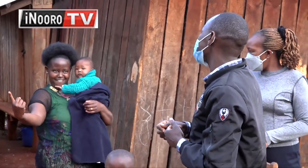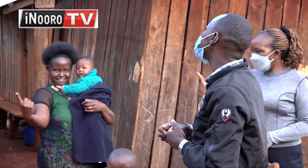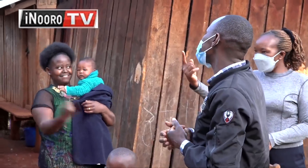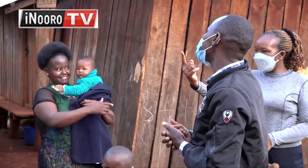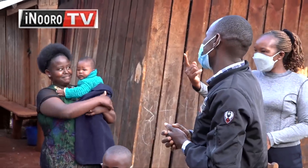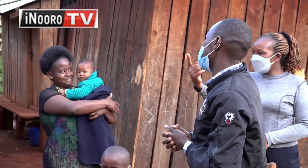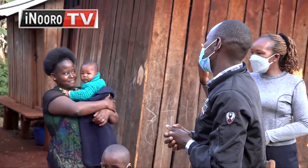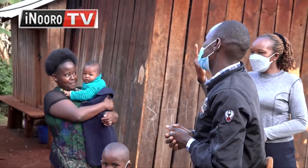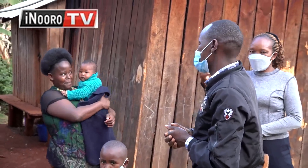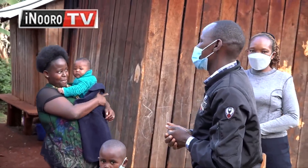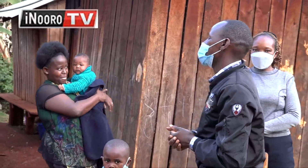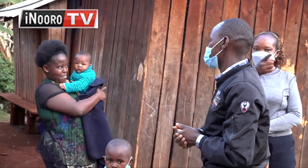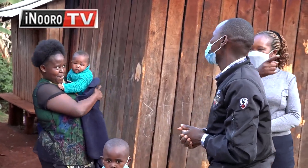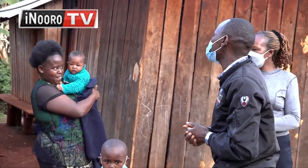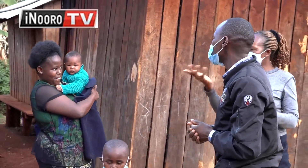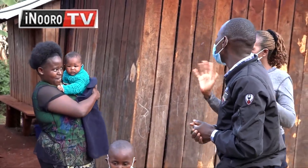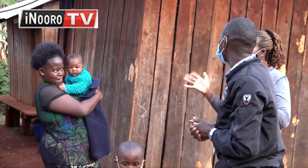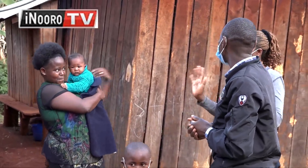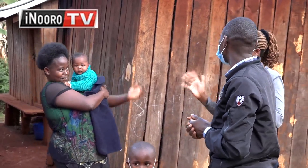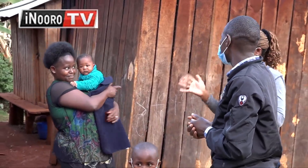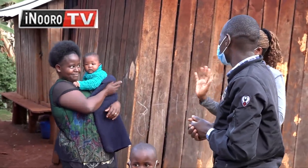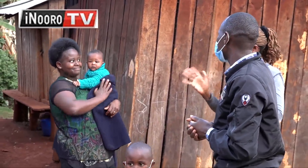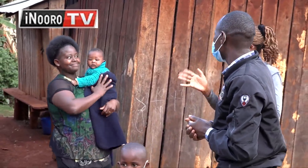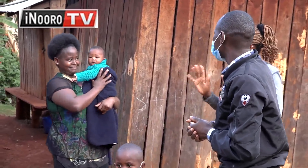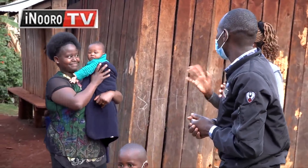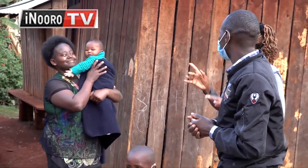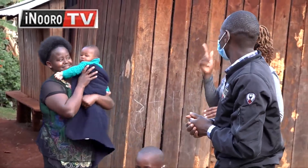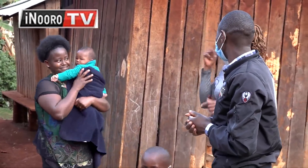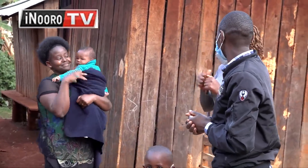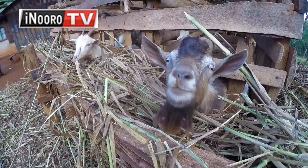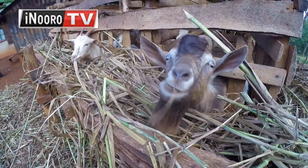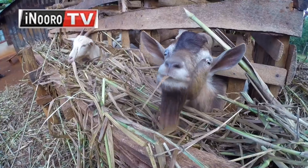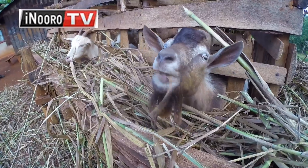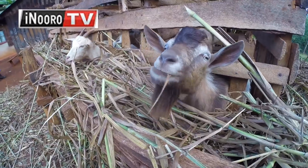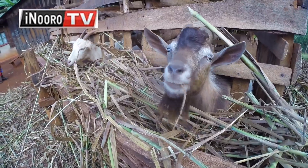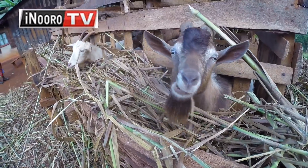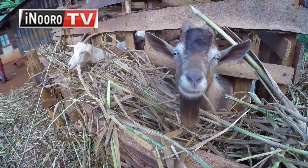ati Gichuhi na mutumia wake Wambui matiguaga kana kwaria.